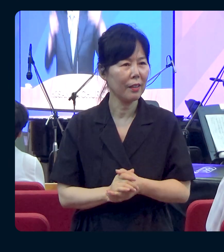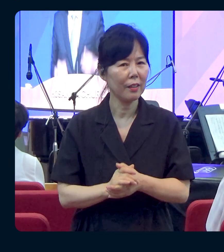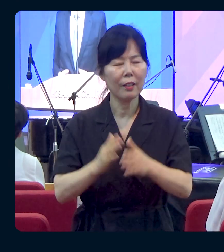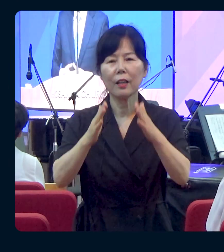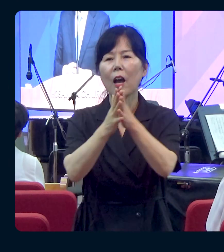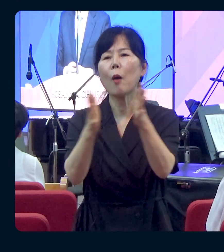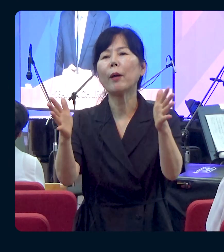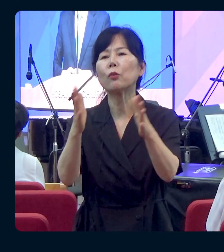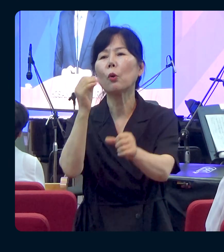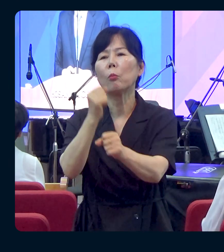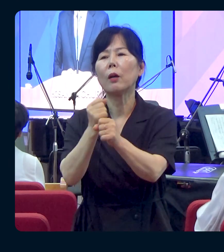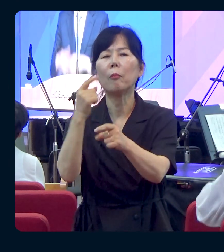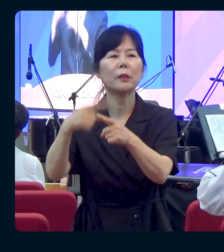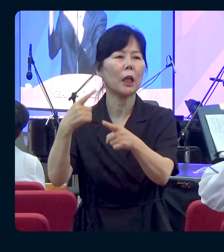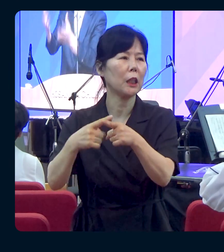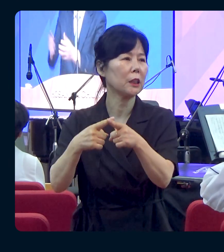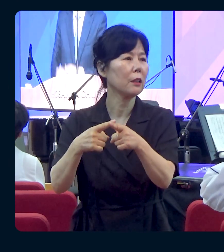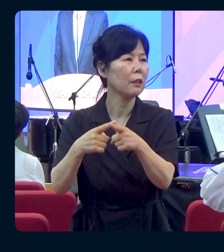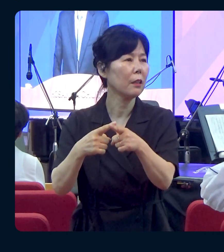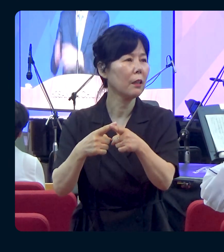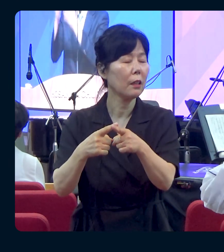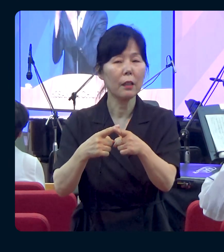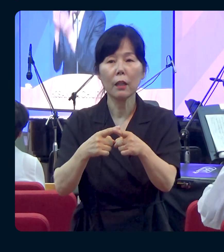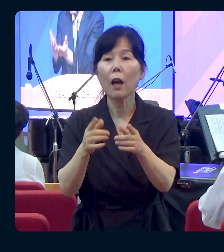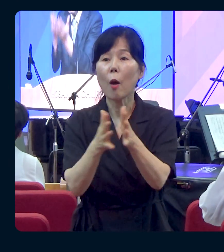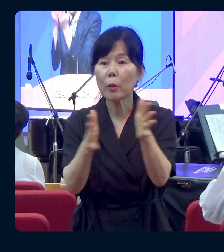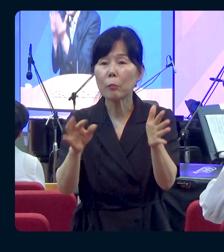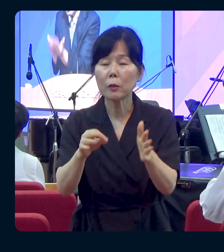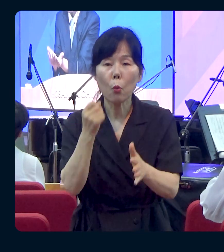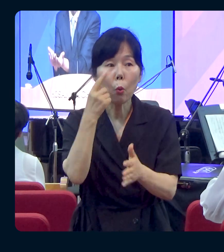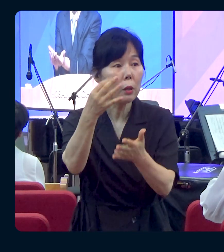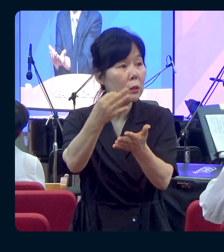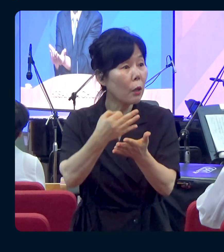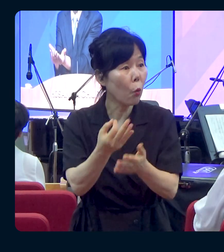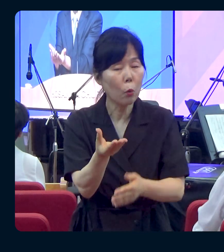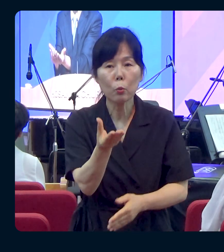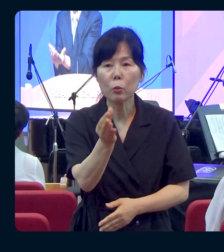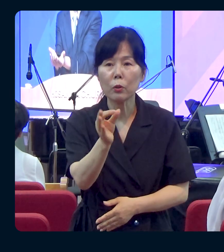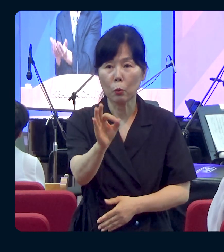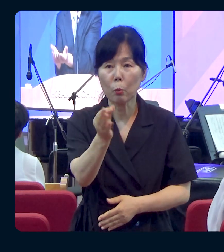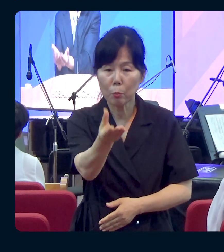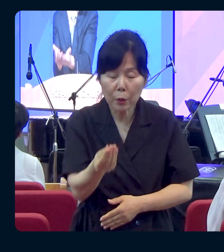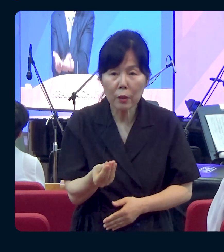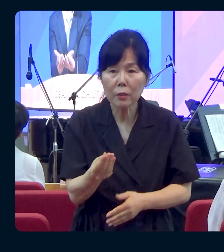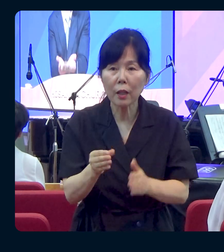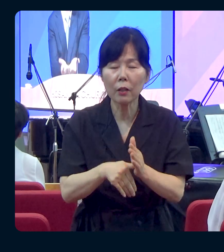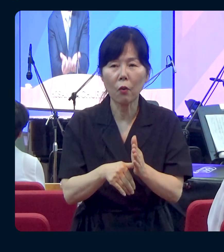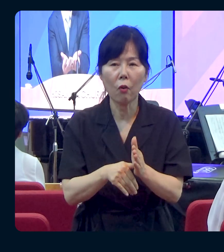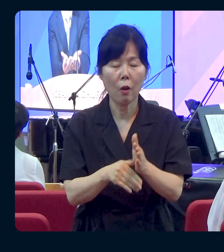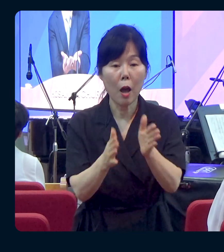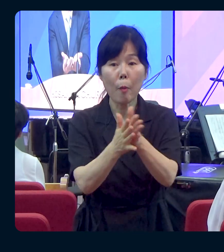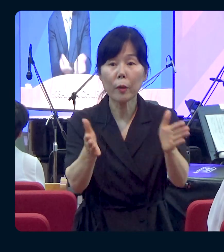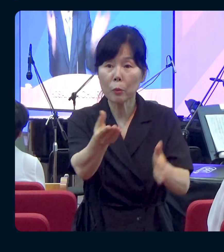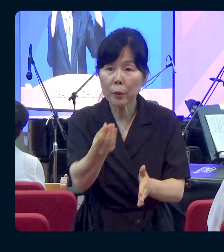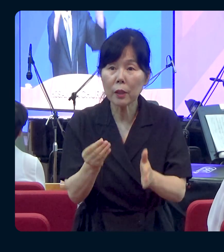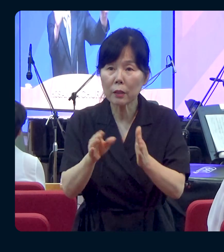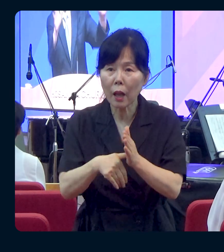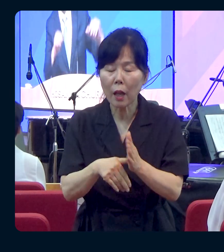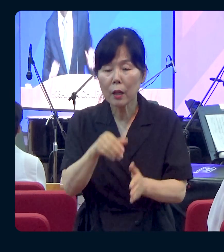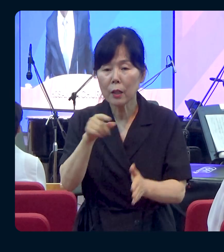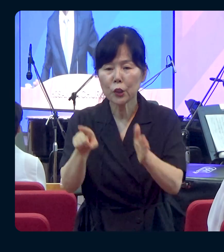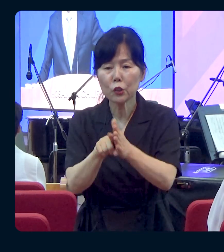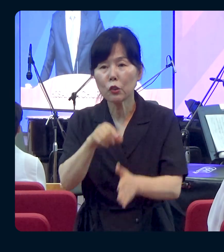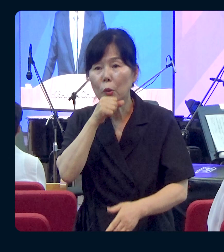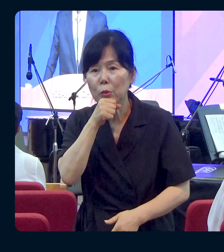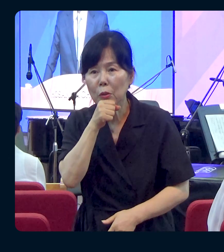집도 그래요. 내가 어디 월세로 들어가려고 렌트를 하러 가면요, 제일 먼저 보는 게 크레딧 스코어를 먼저 봐요. 그래서